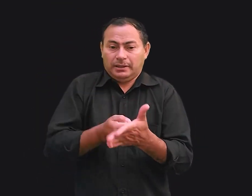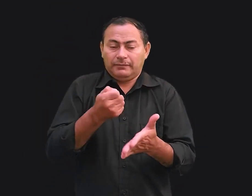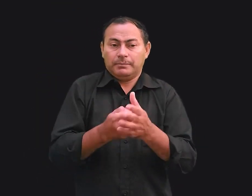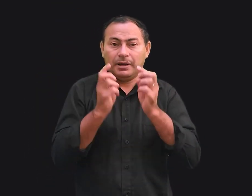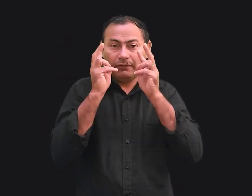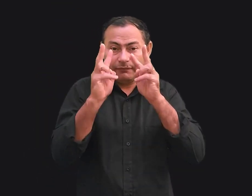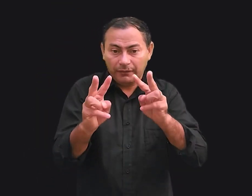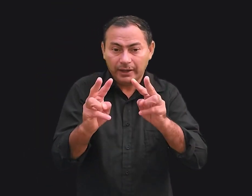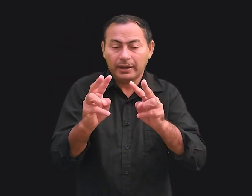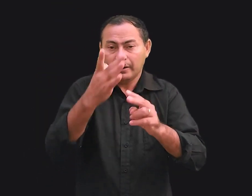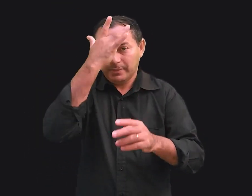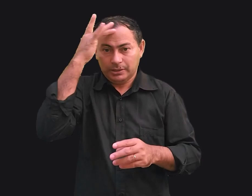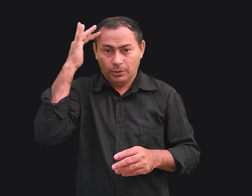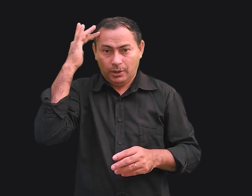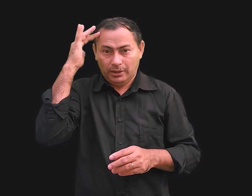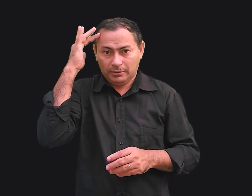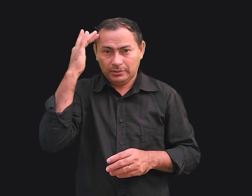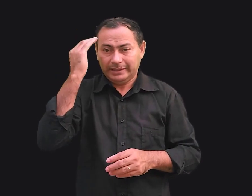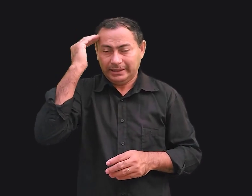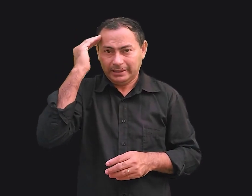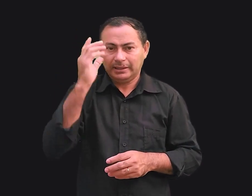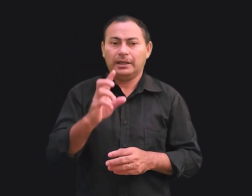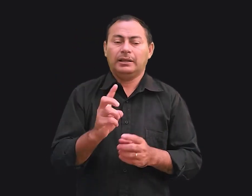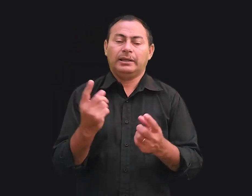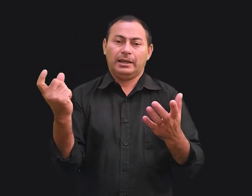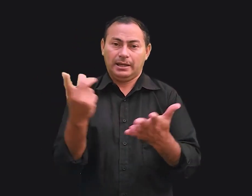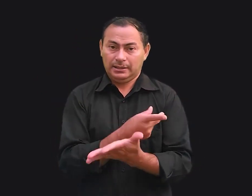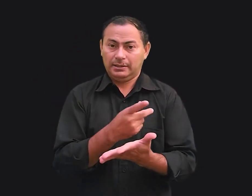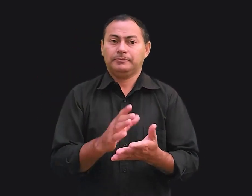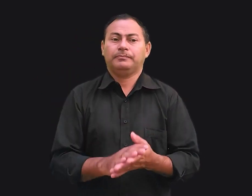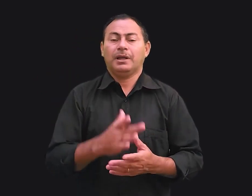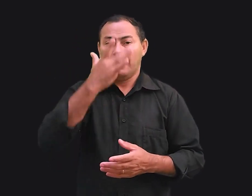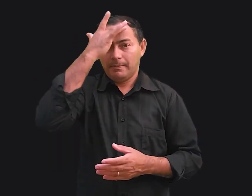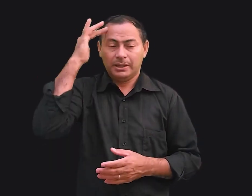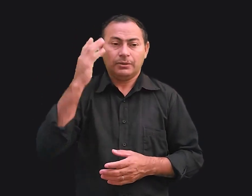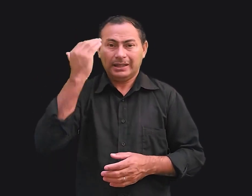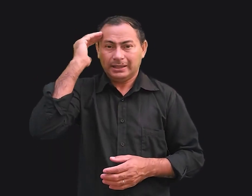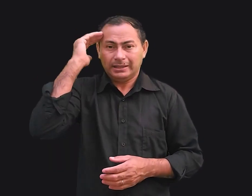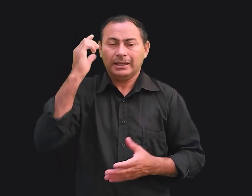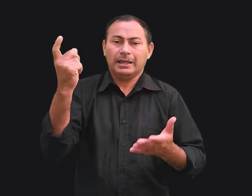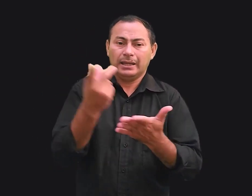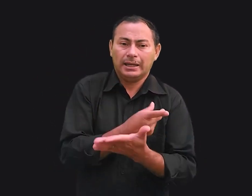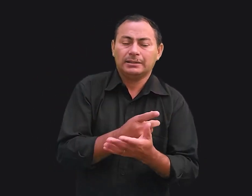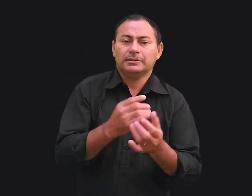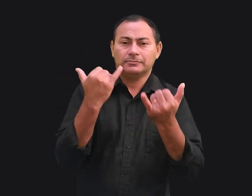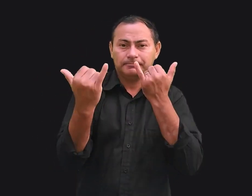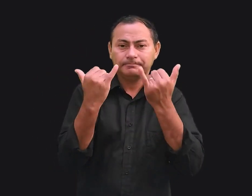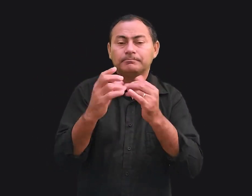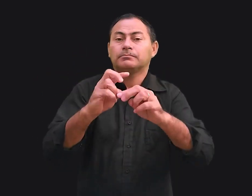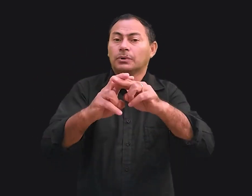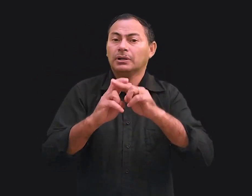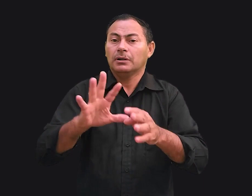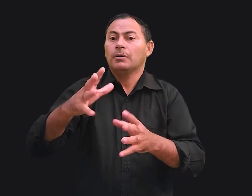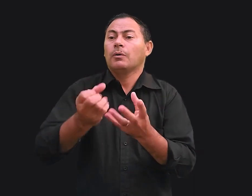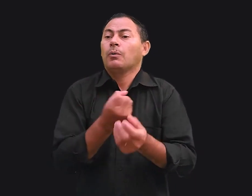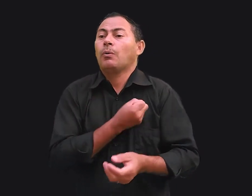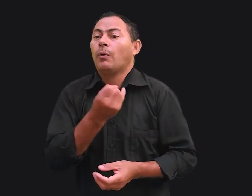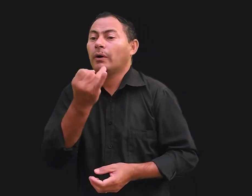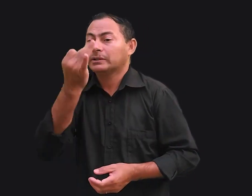devemos enxergar o indivíduo. Ela é equivocada. As pessoas entendem mal essa questão e por isso muitas pessoas acabam